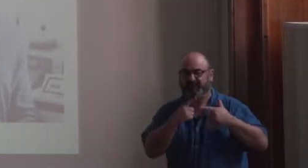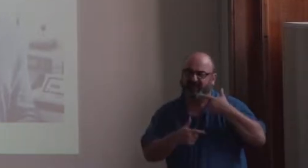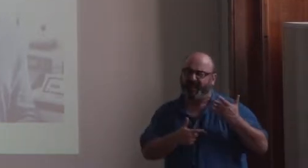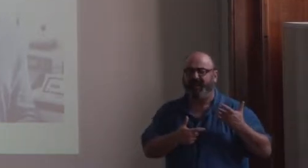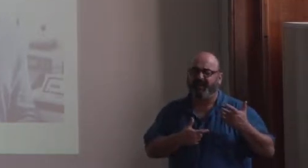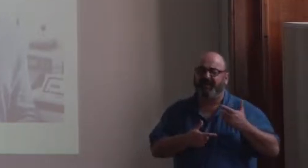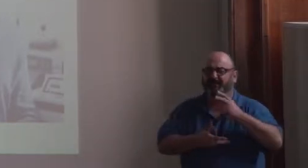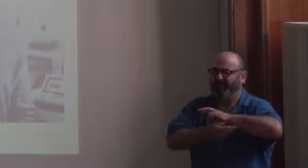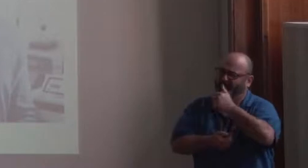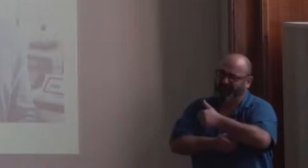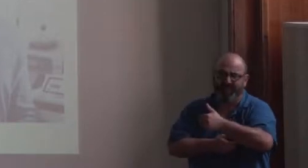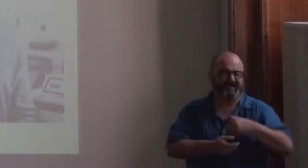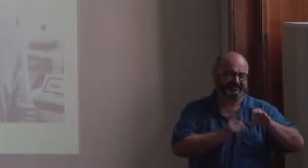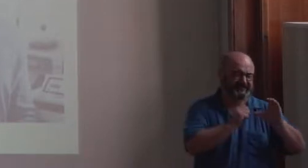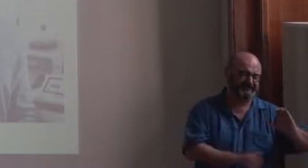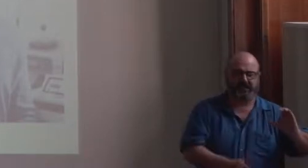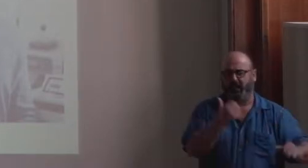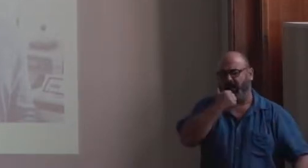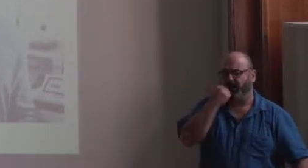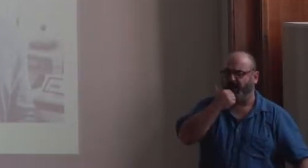ok, mais même sur l'embarqué, c'est chiant.